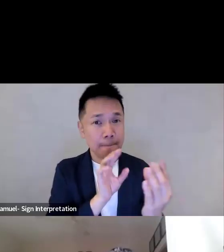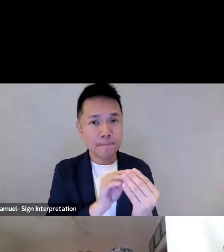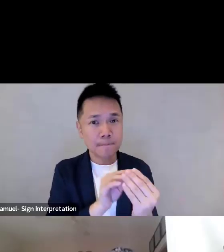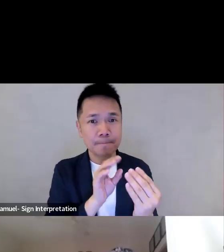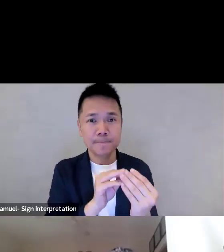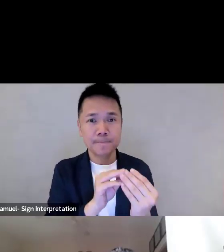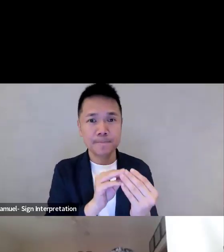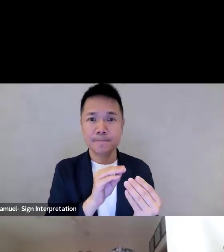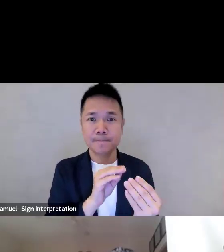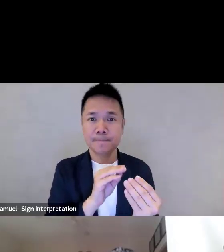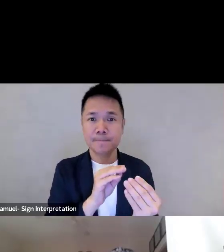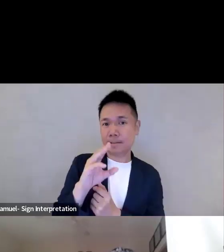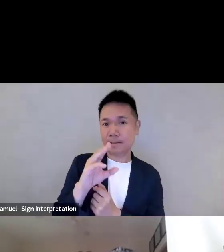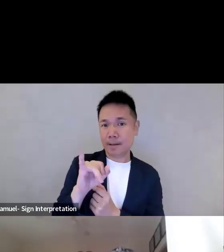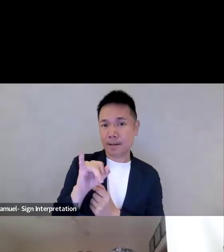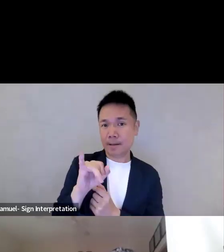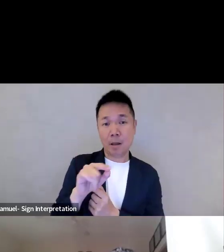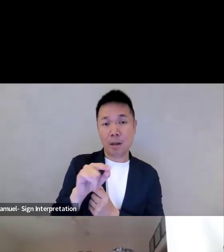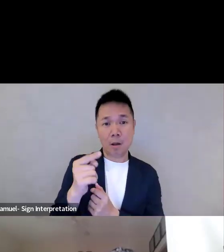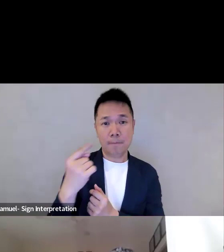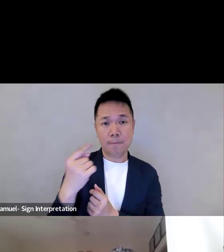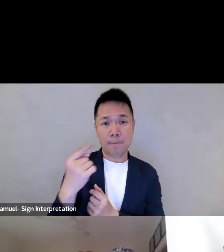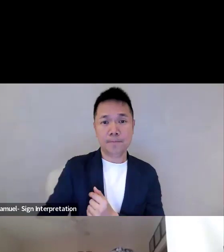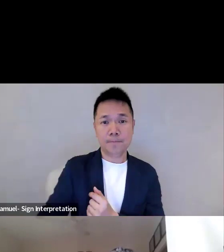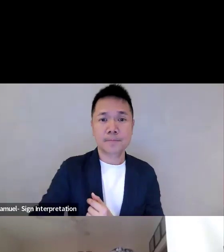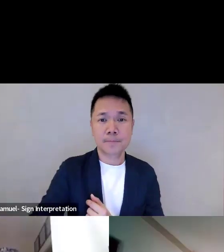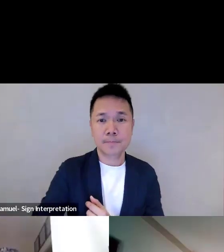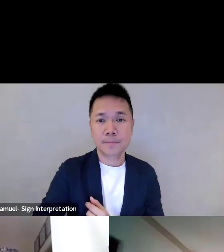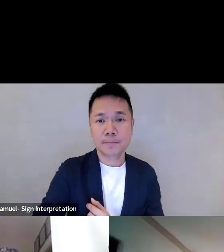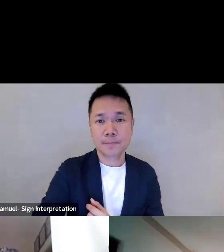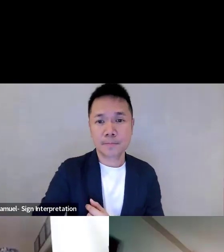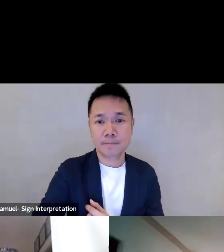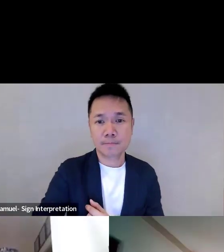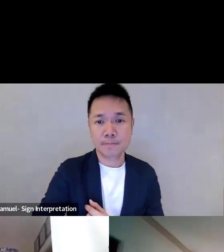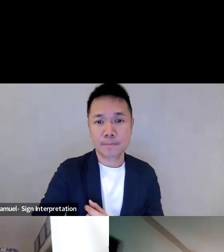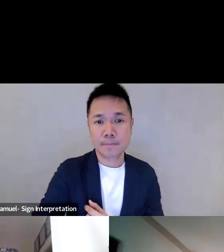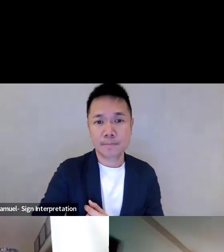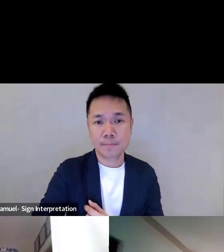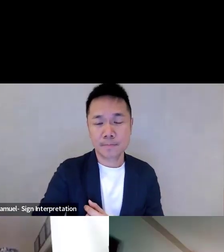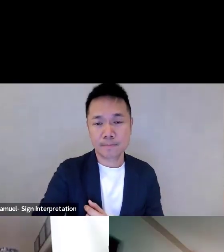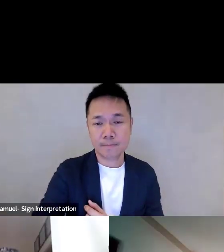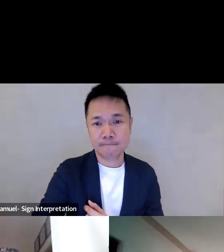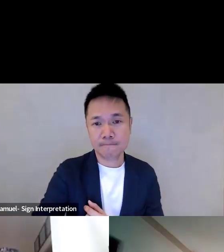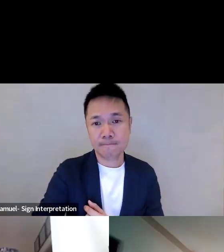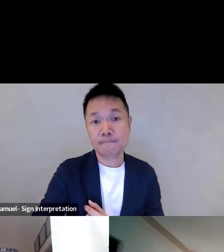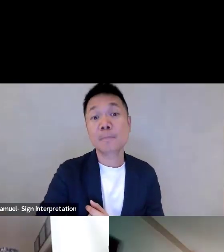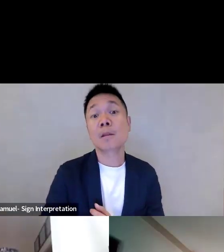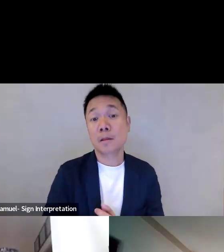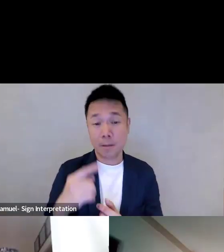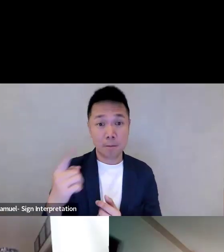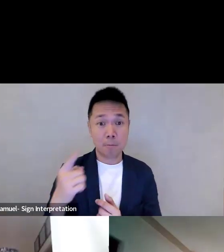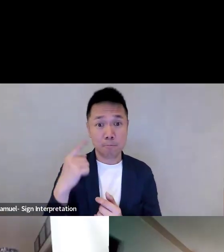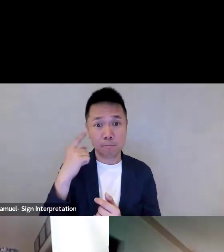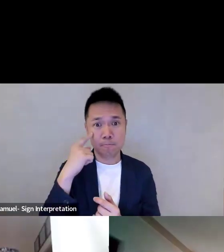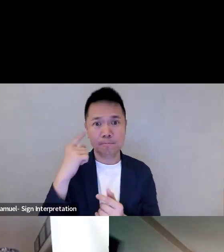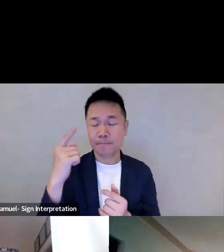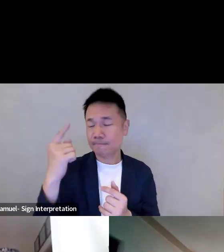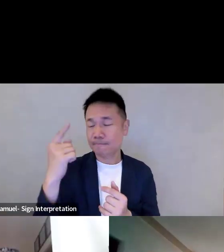且非常的非常的多年，在我们的这个